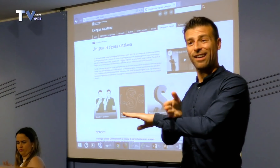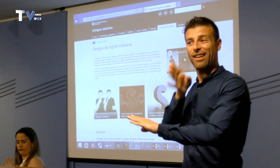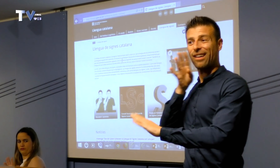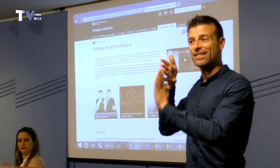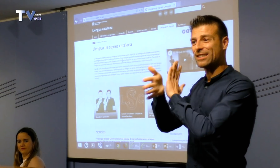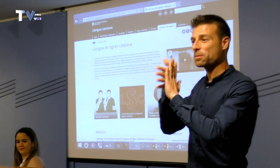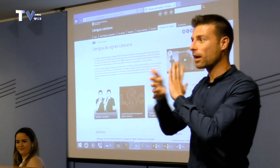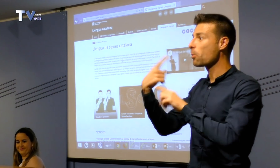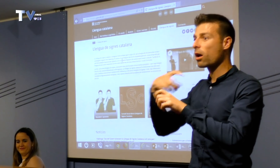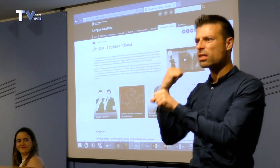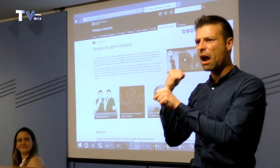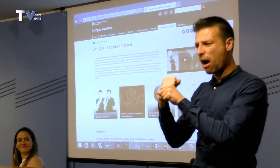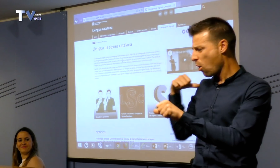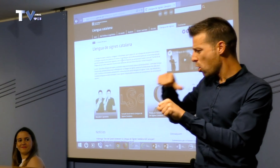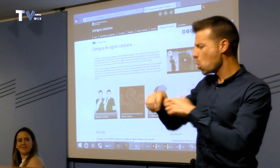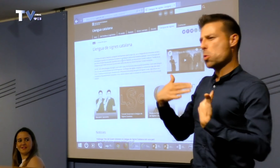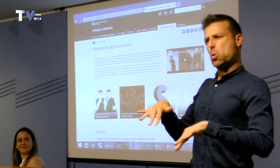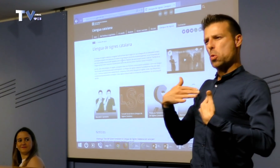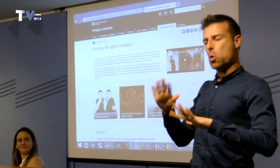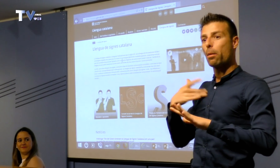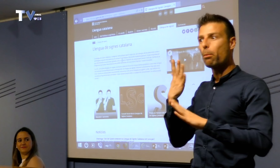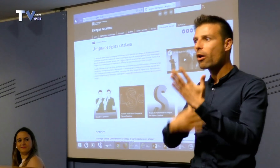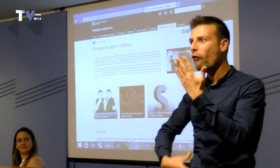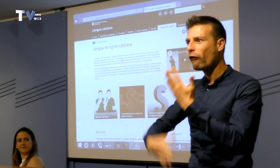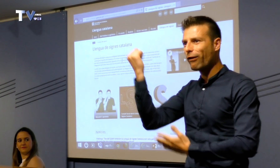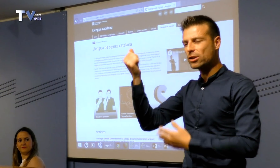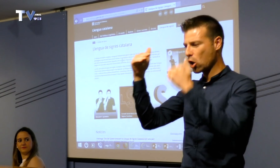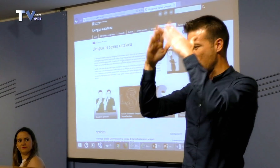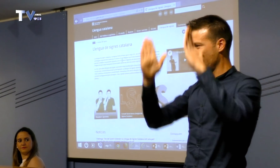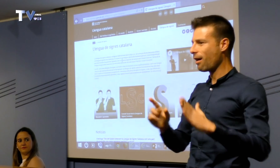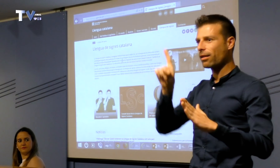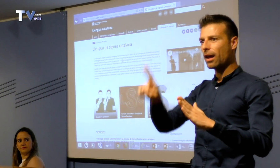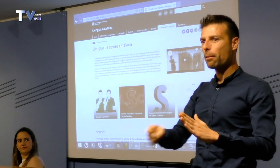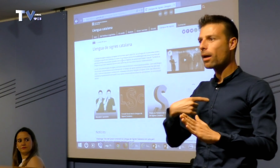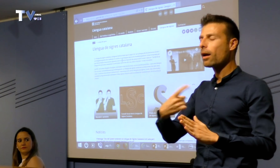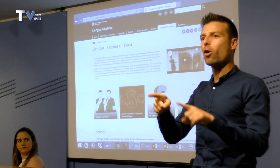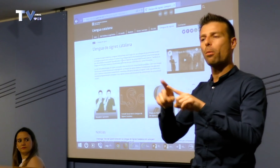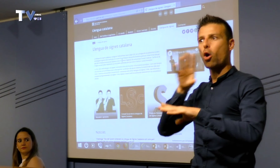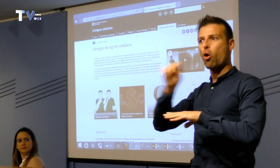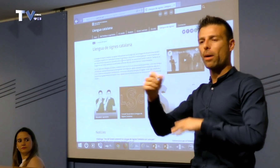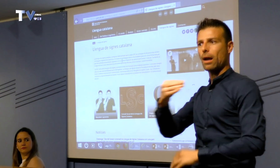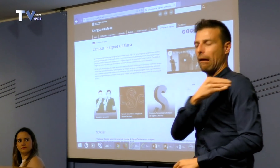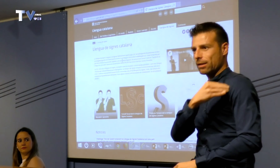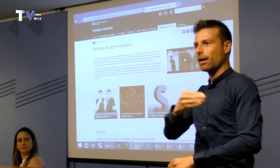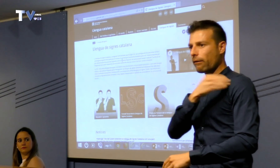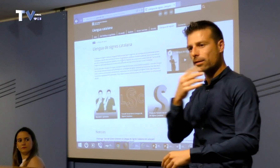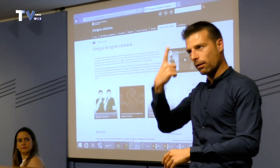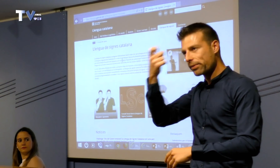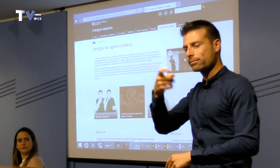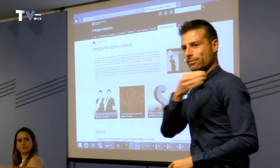s'ha fet molta feina, però també perquè a FESOCA doncs, ens impulsa a fer i ens va recordar, és la seva missió també, no? Però nosaltres també ho hem